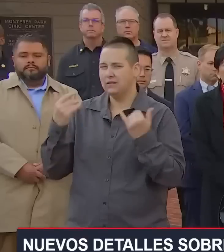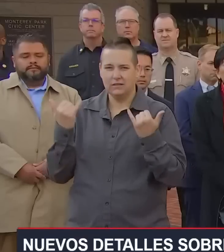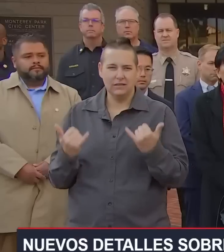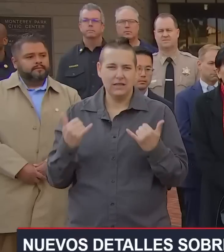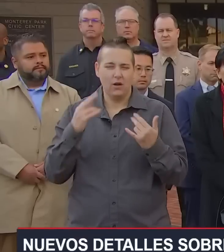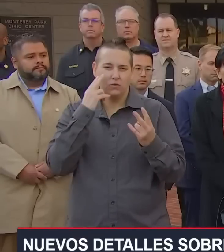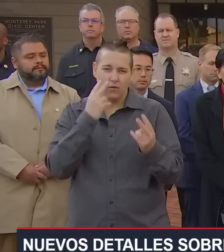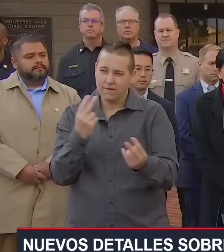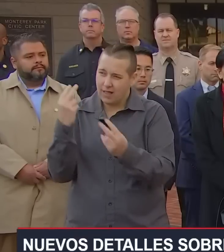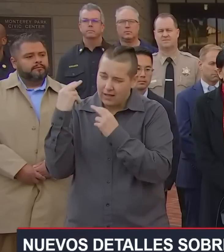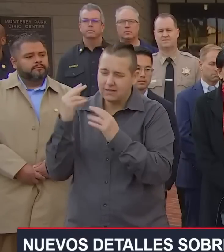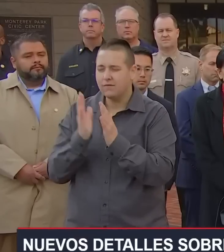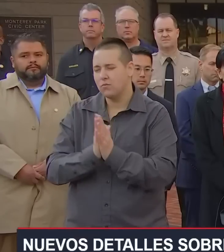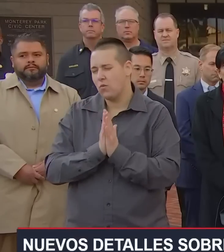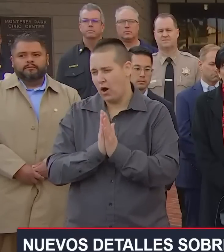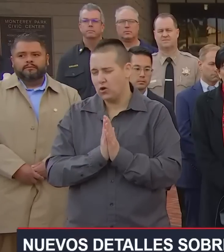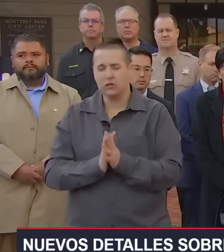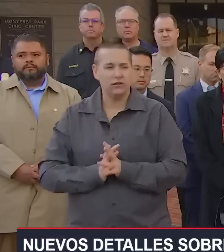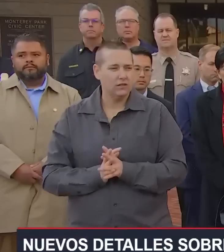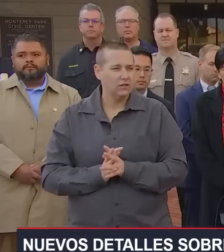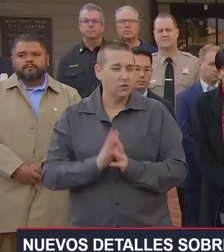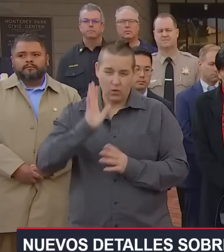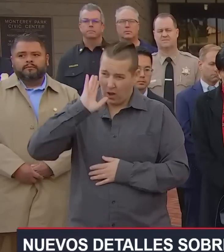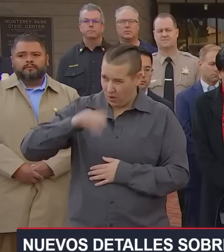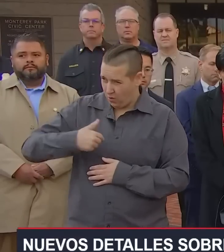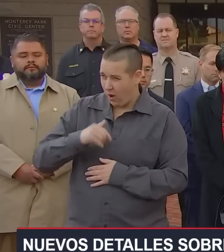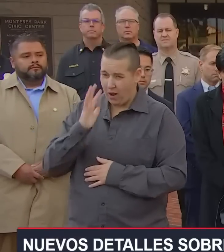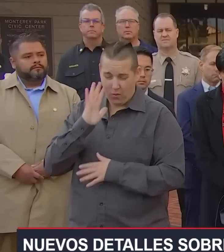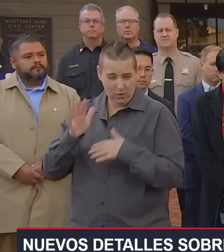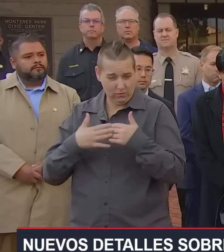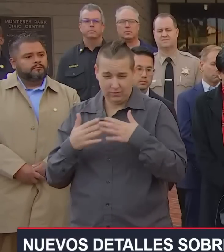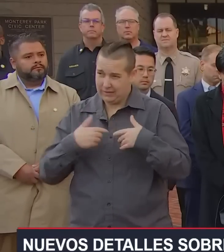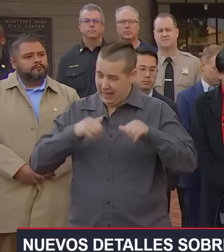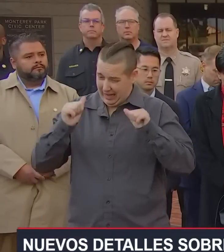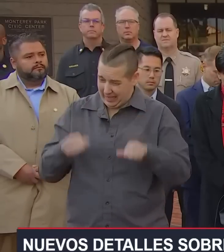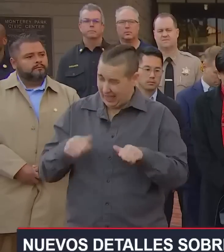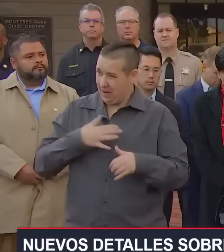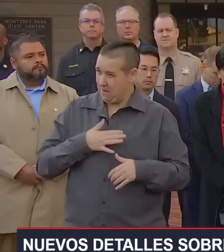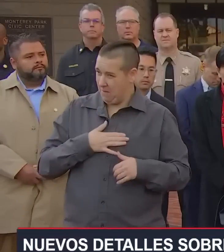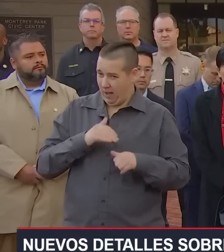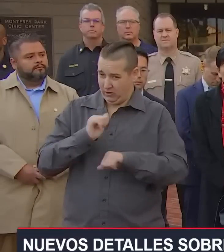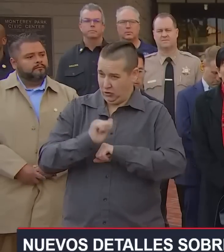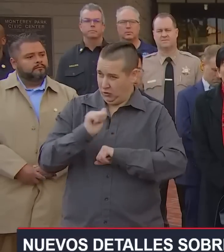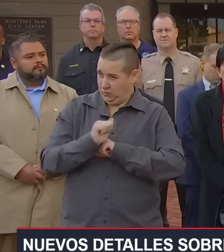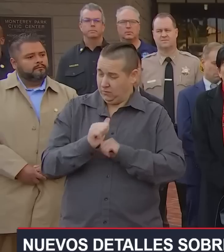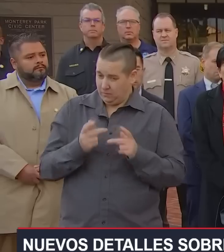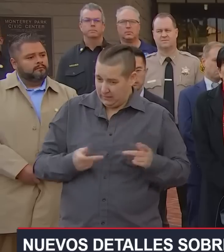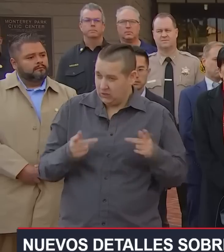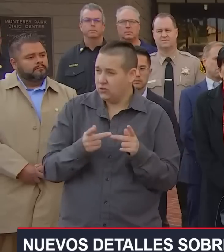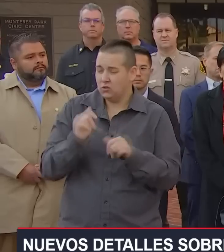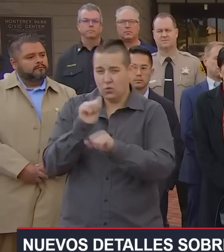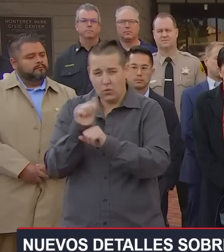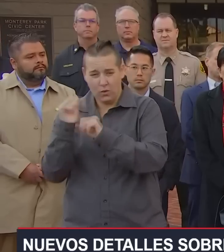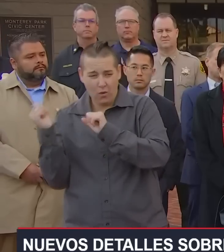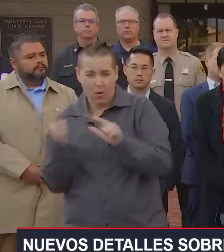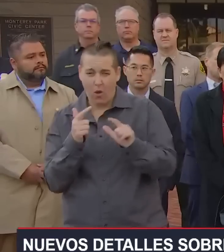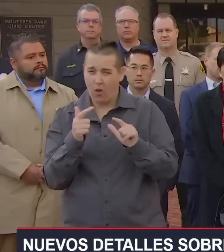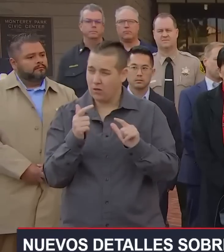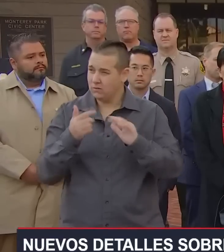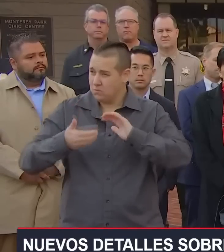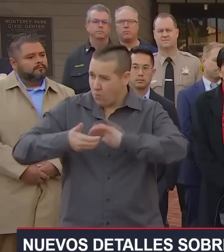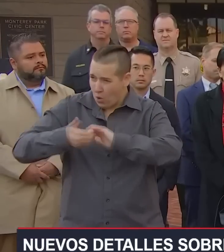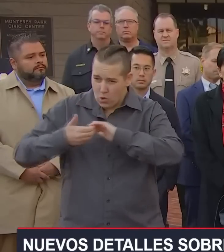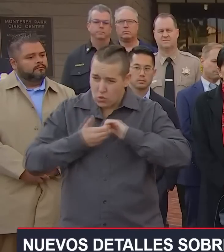nuestras comunidades asiáticas Este es un momento de oración y reflexión yo voy a hacer todo lo posible